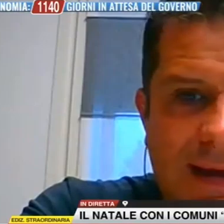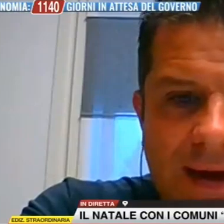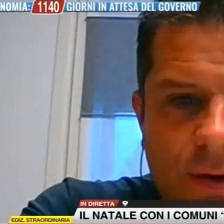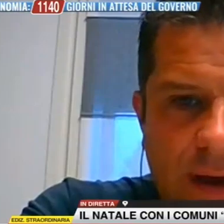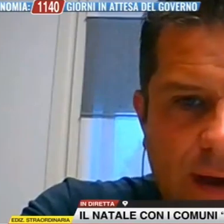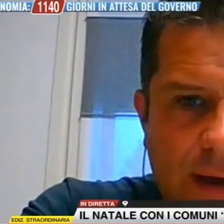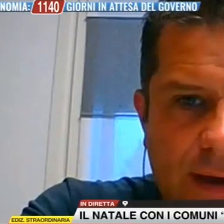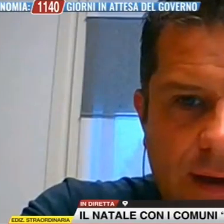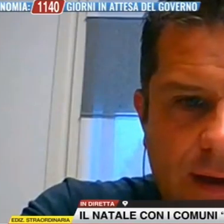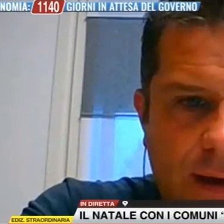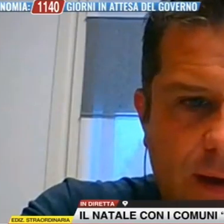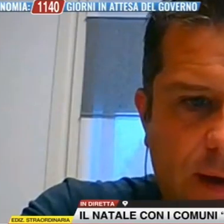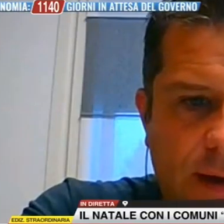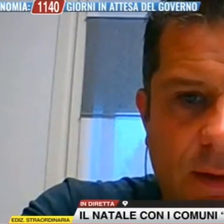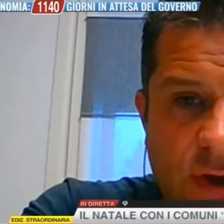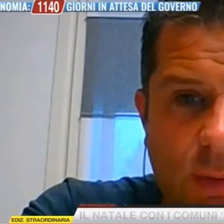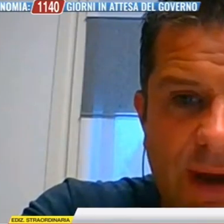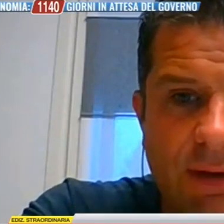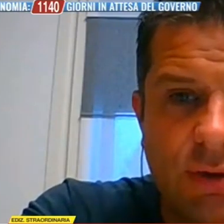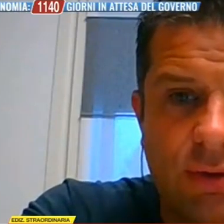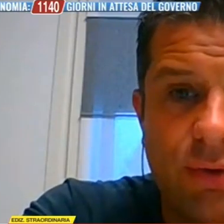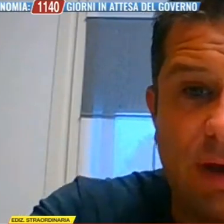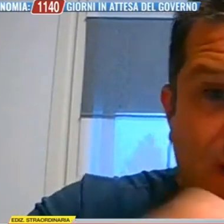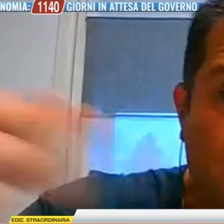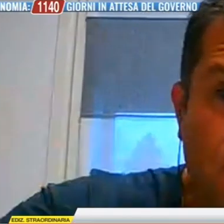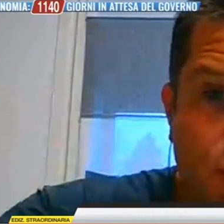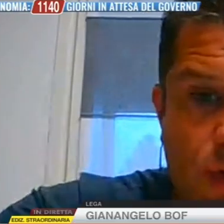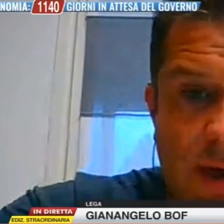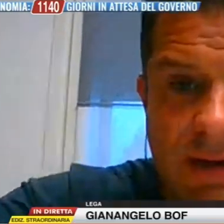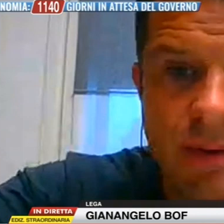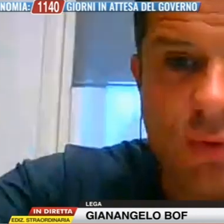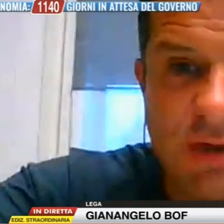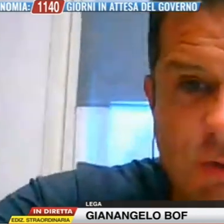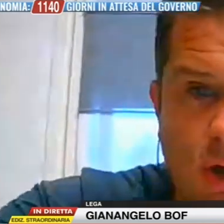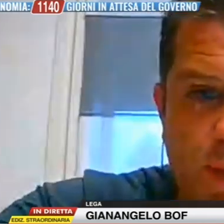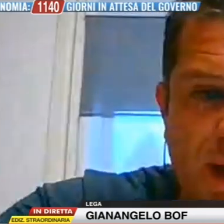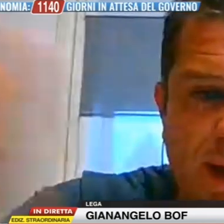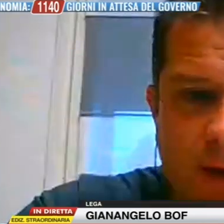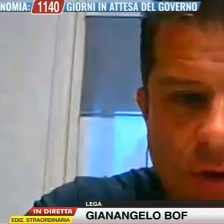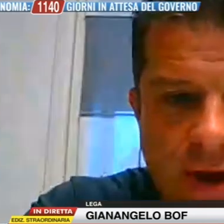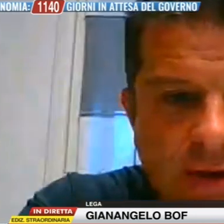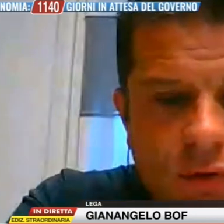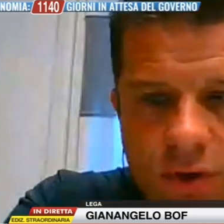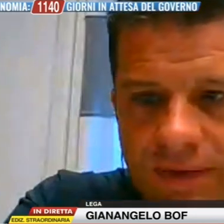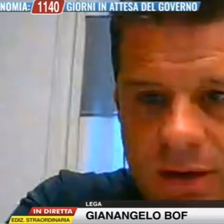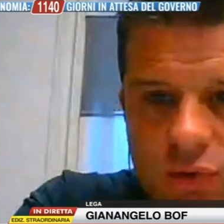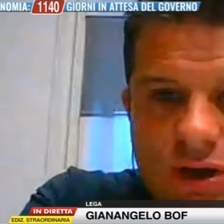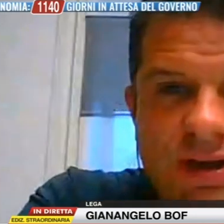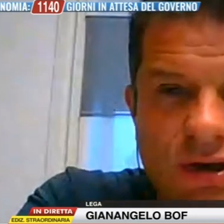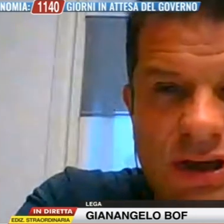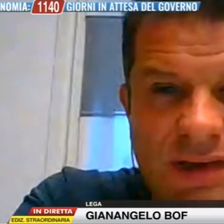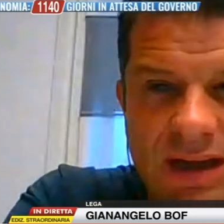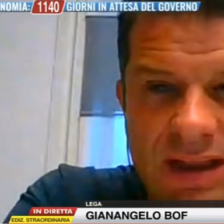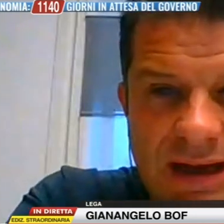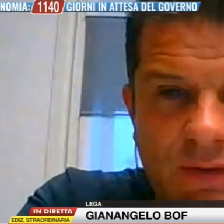È chiaro che in questo momento noi la volta scorsa abbiamo cominciato a capire cos'era il coronavirus e di